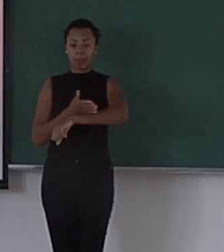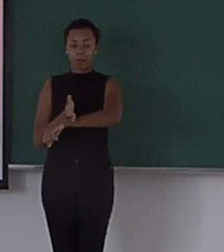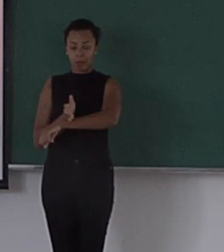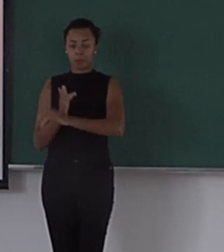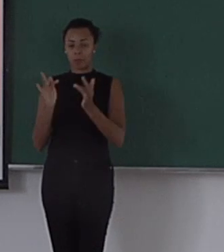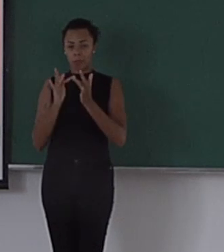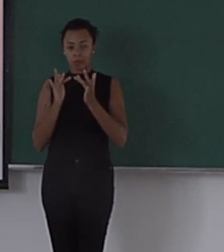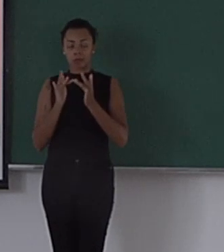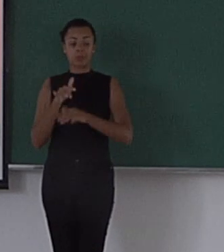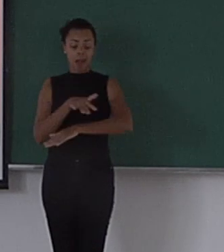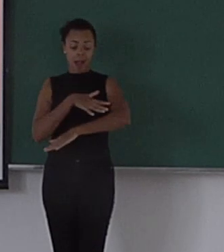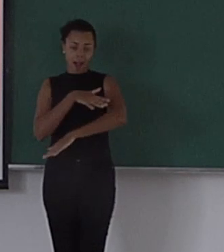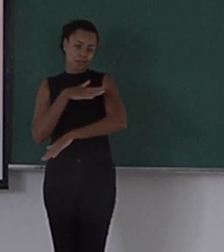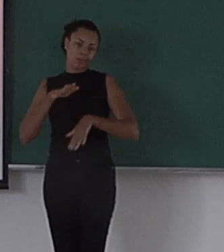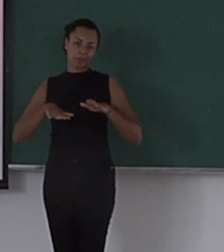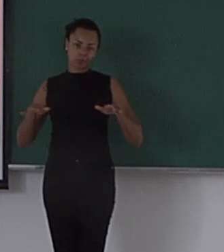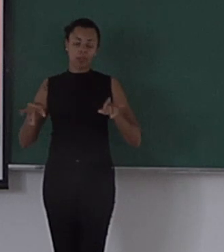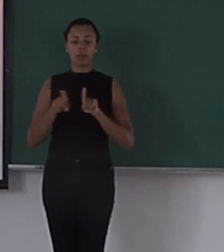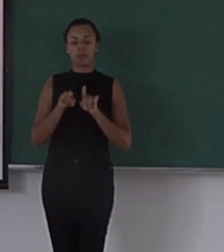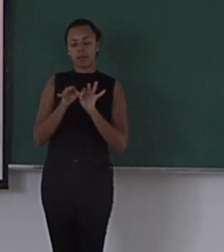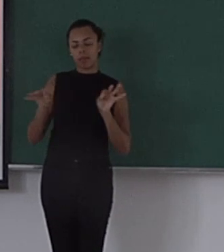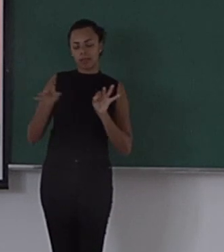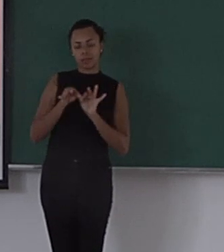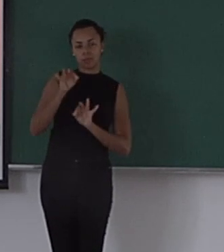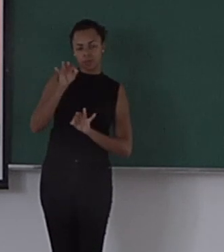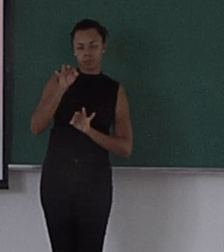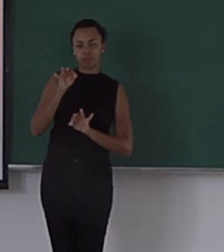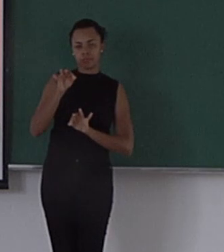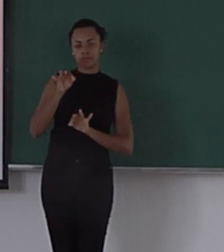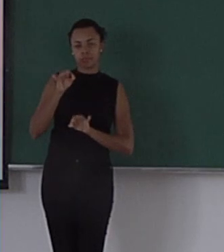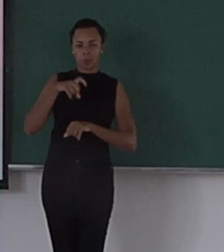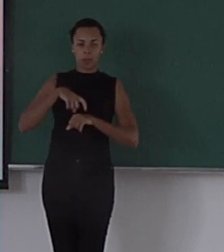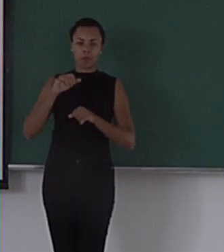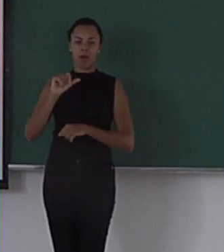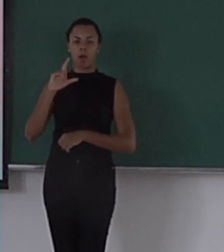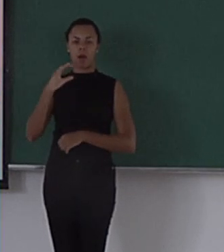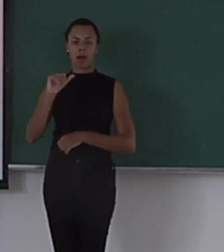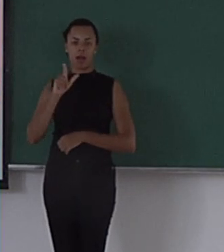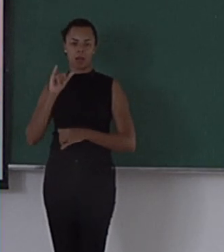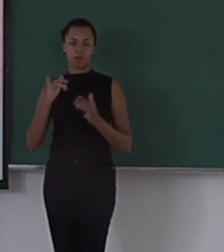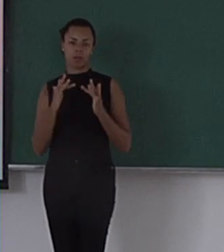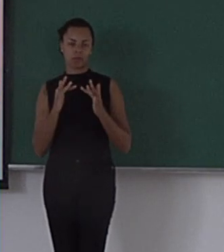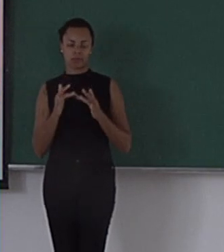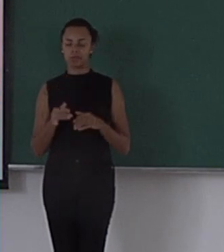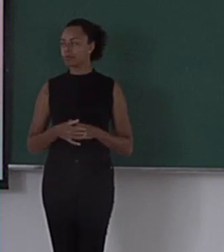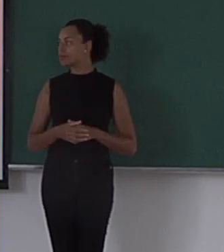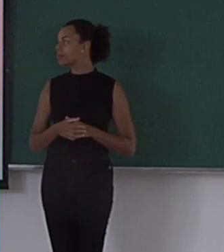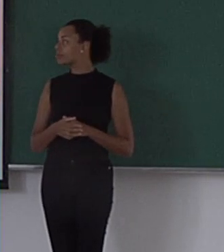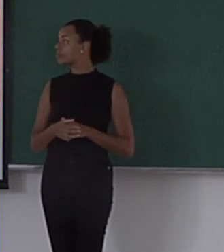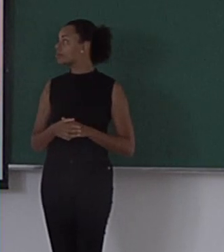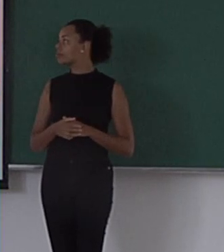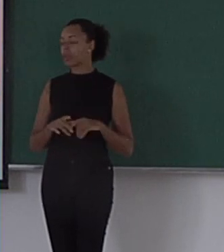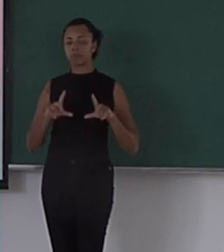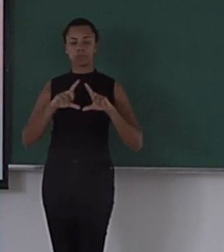organismo afetada e a extensão da penetração do álcali, tá? Esse é um